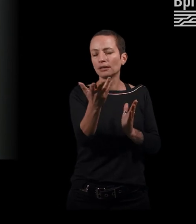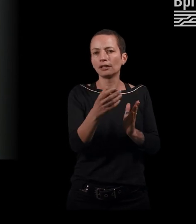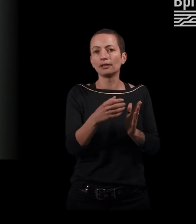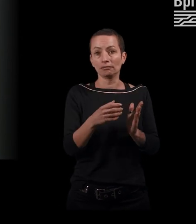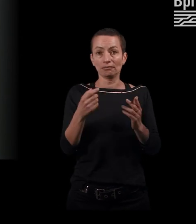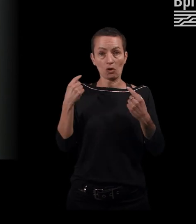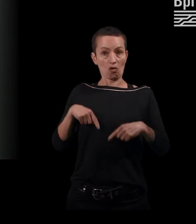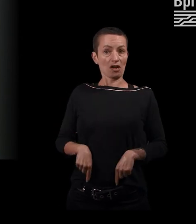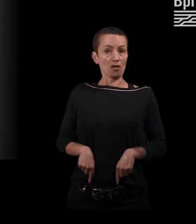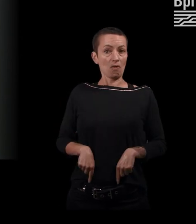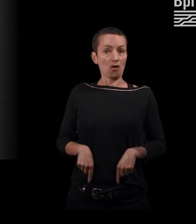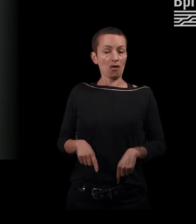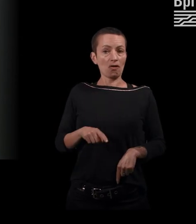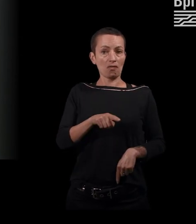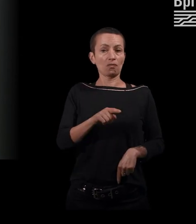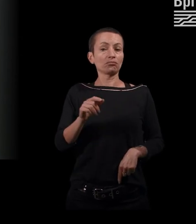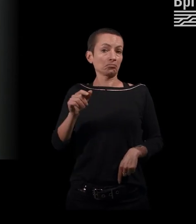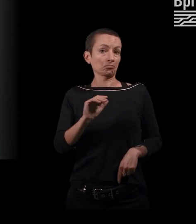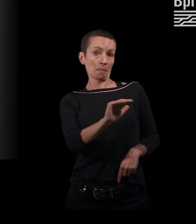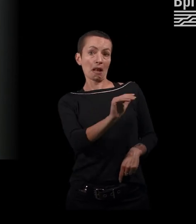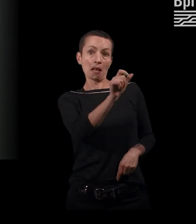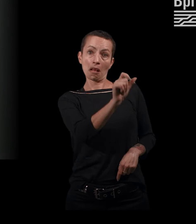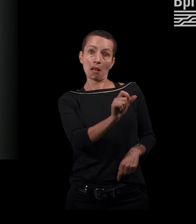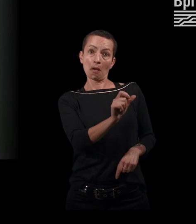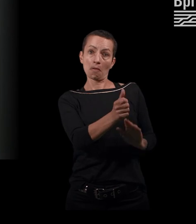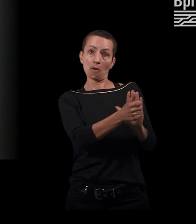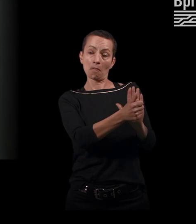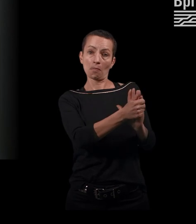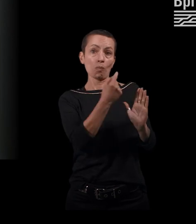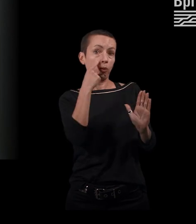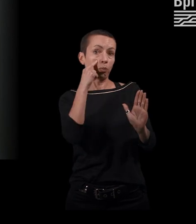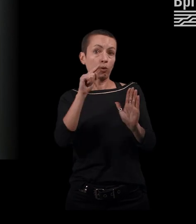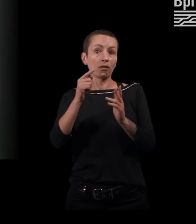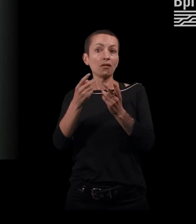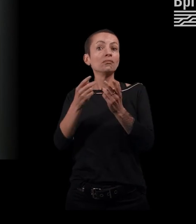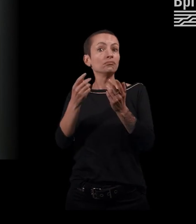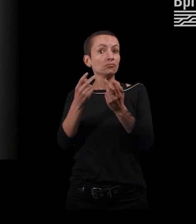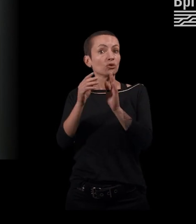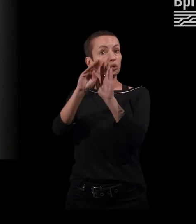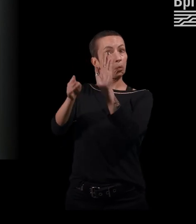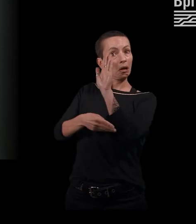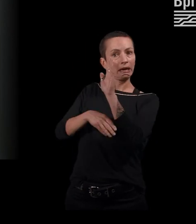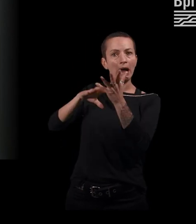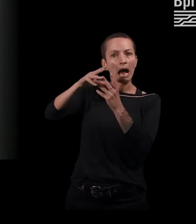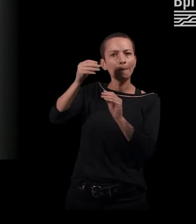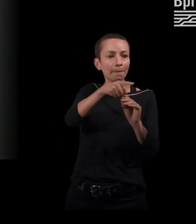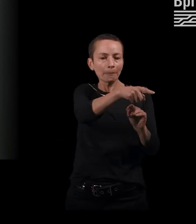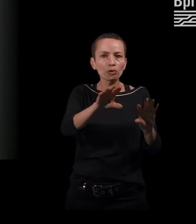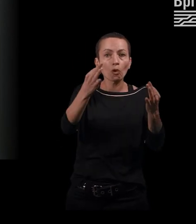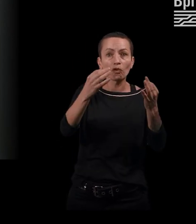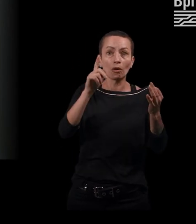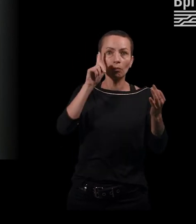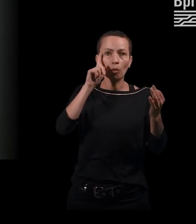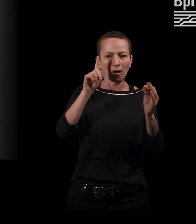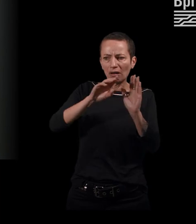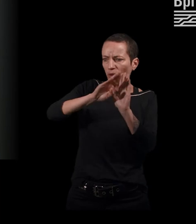le gouvernement de la ville appelle cet urbanologue pour trouver l'âme de Dubaï. Ils lui disent, on a juxtaposé tous les objets